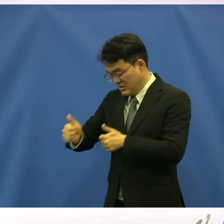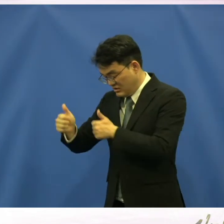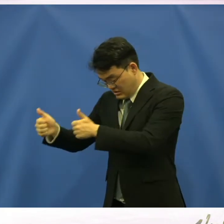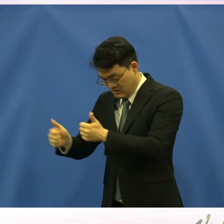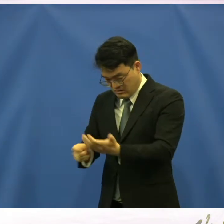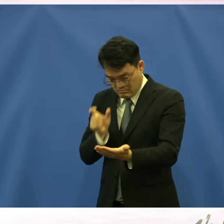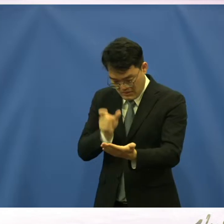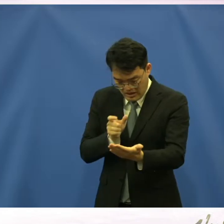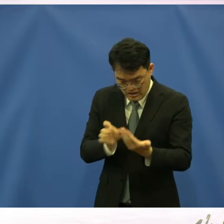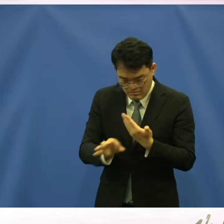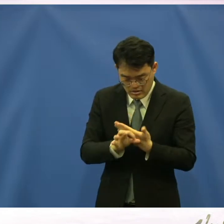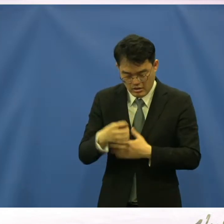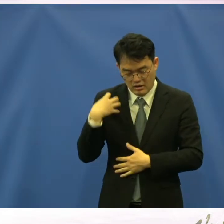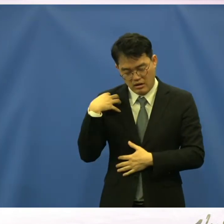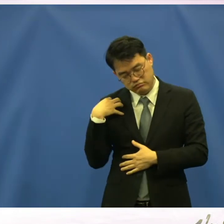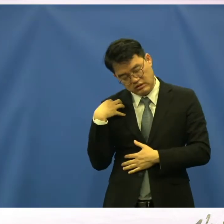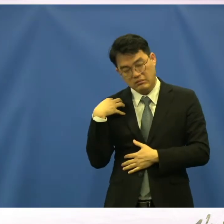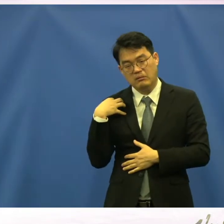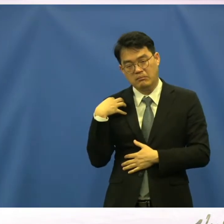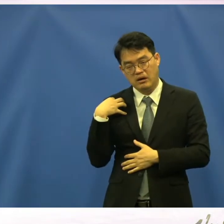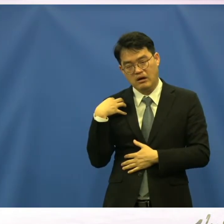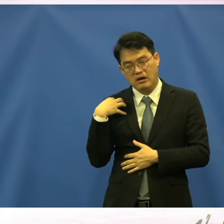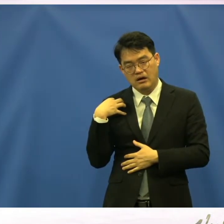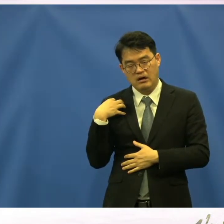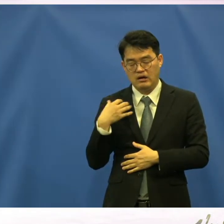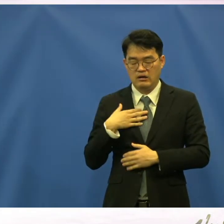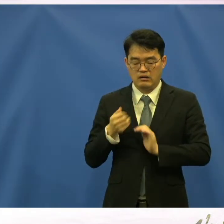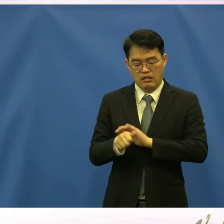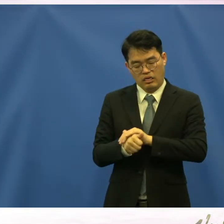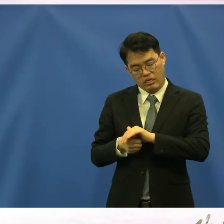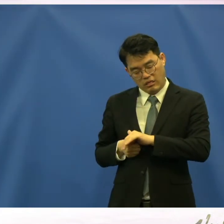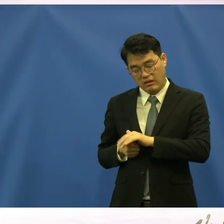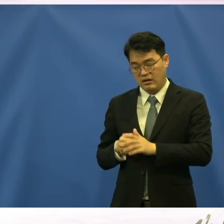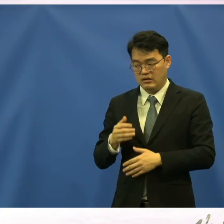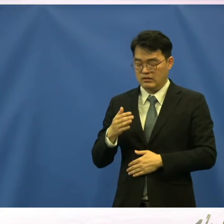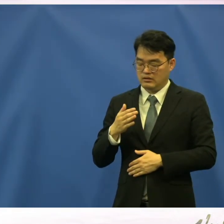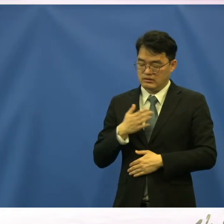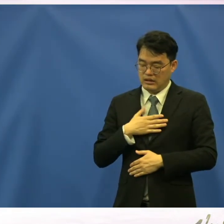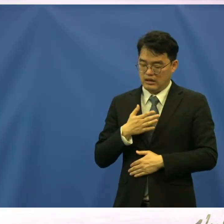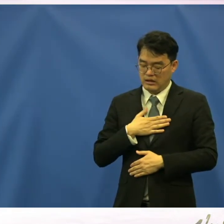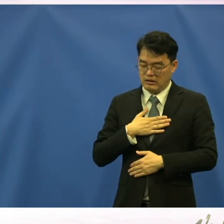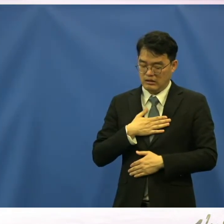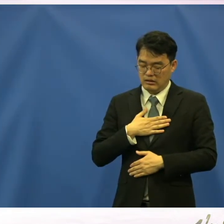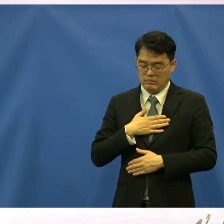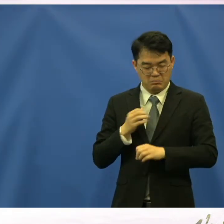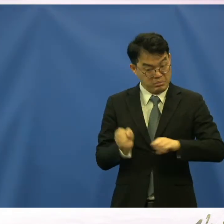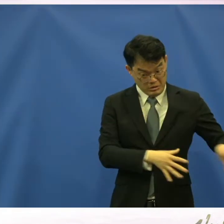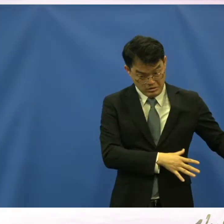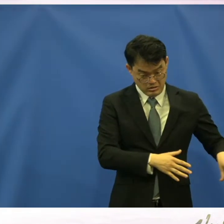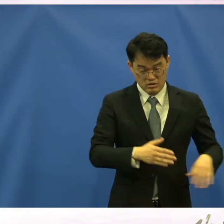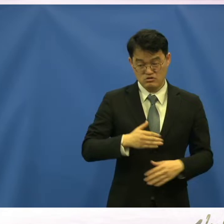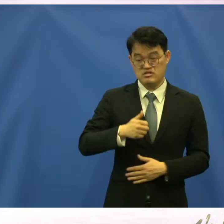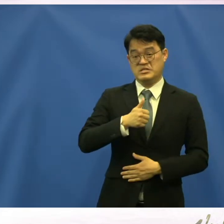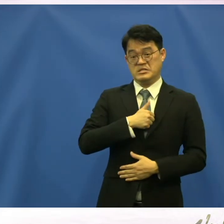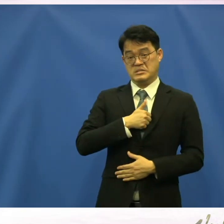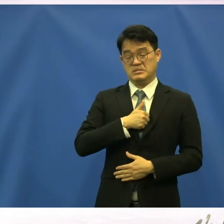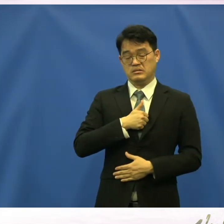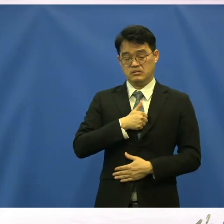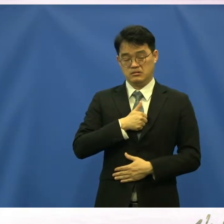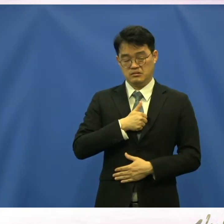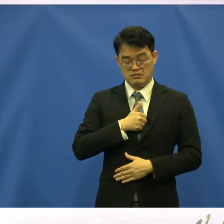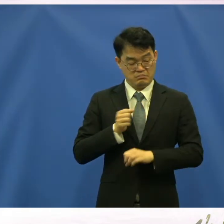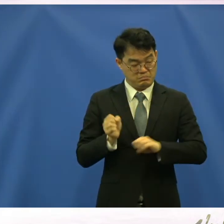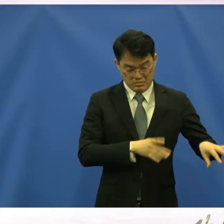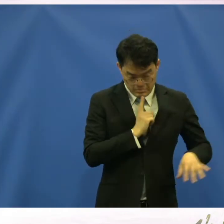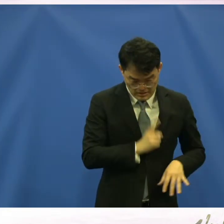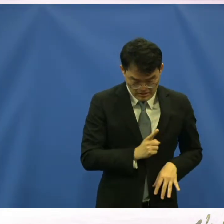나를 부인하면 나라는 존재는 없어지는 것 아닌가? 그럼 나는 어떻게? 나는 절제하고 나를